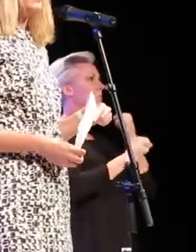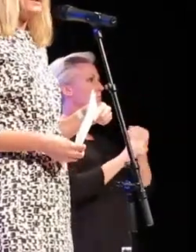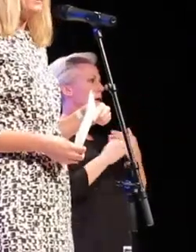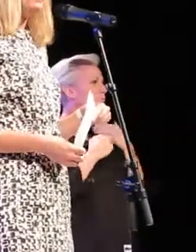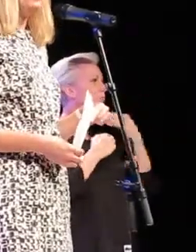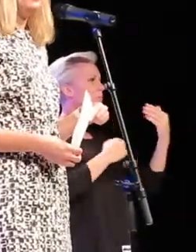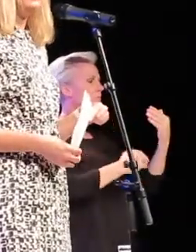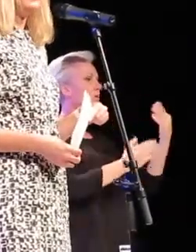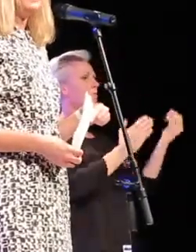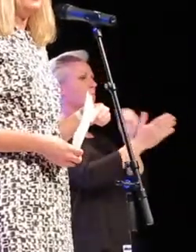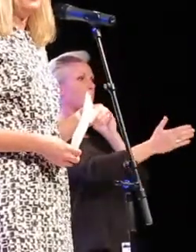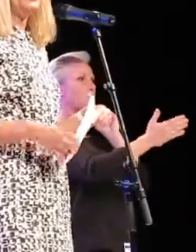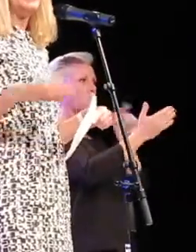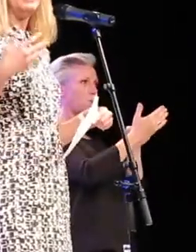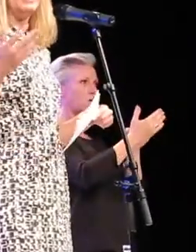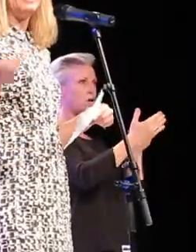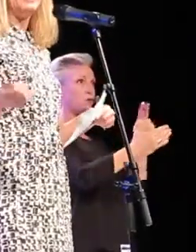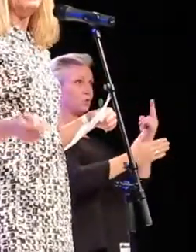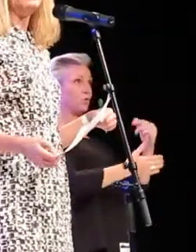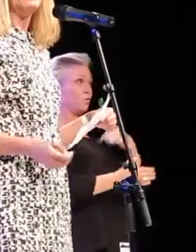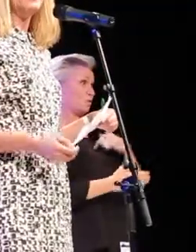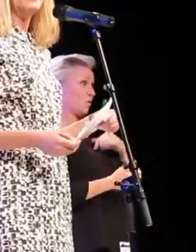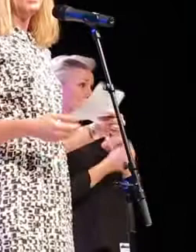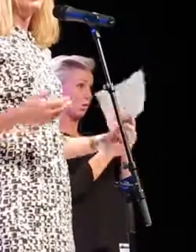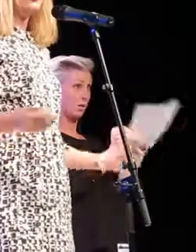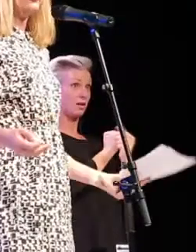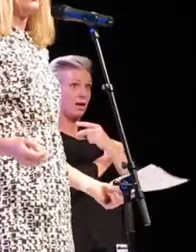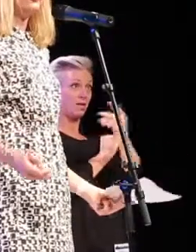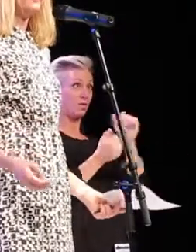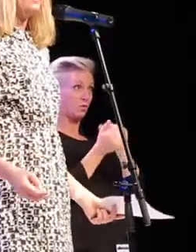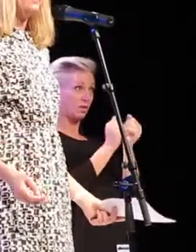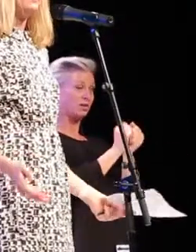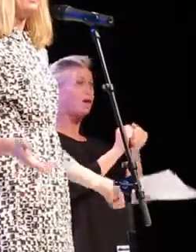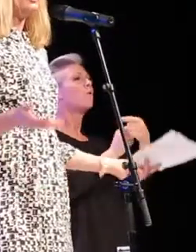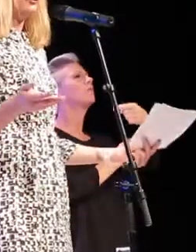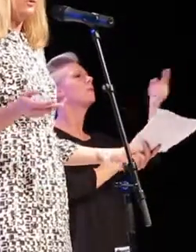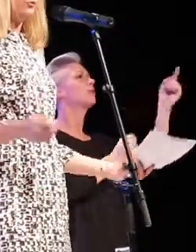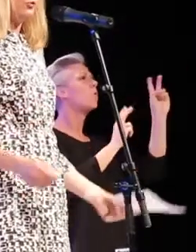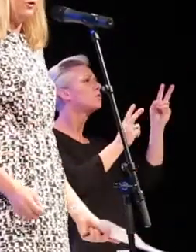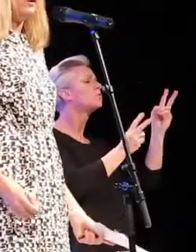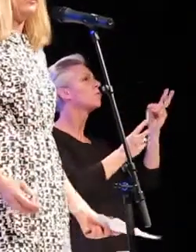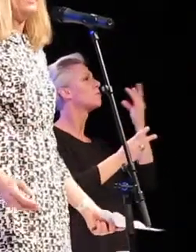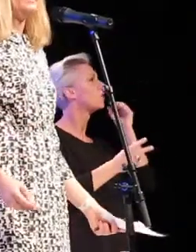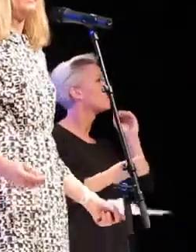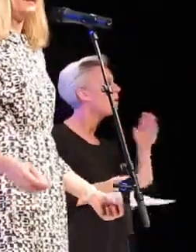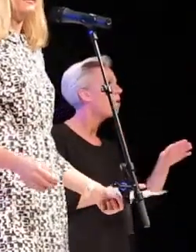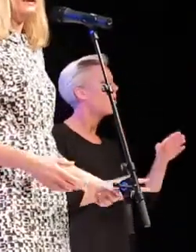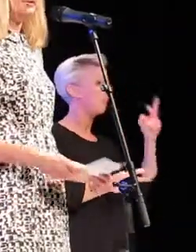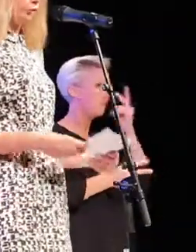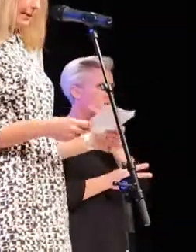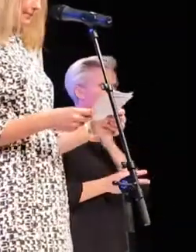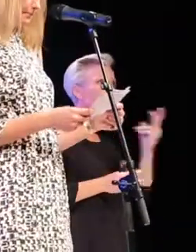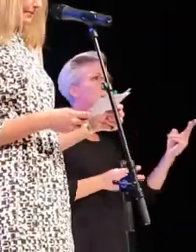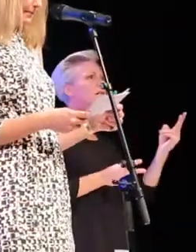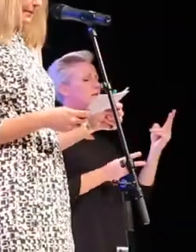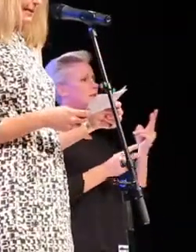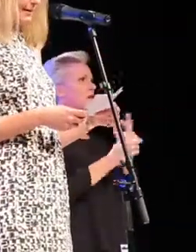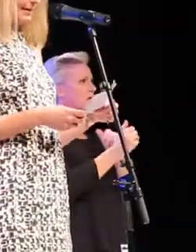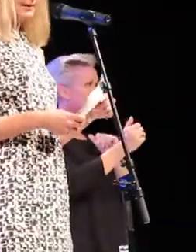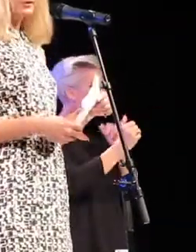upp till mig som politiker och till alla er att prata om det här, att puffa på och visa vart vi vill komma.